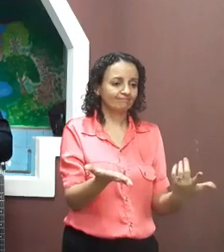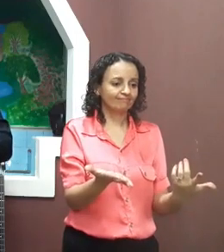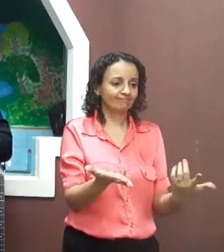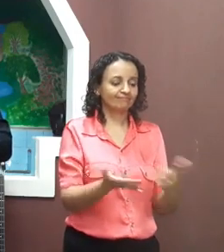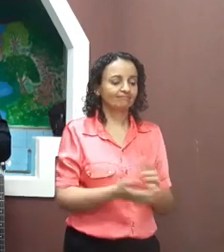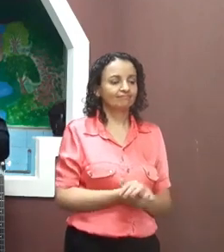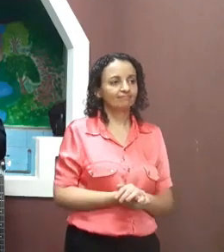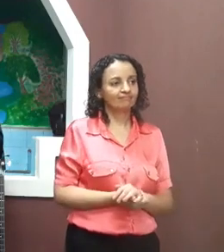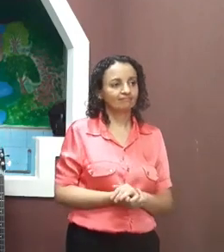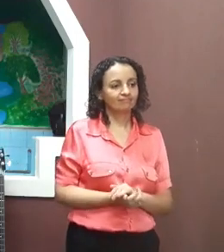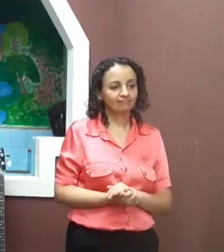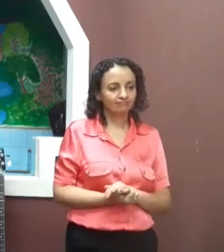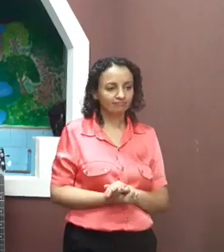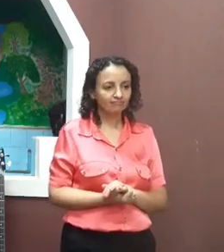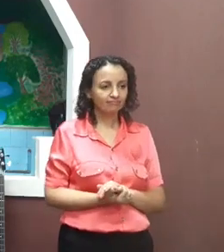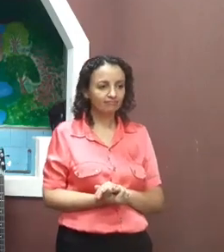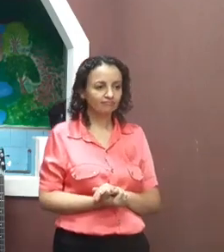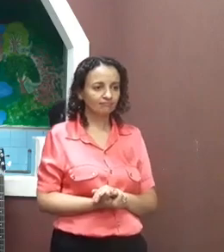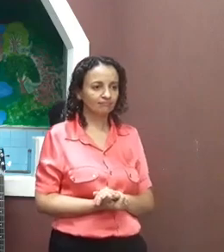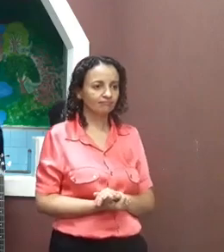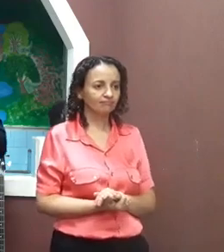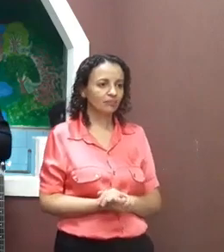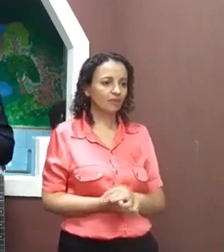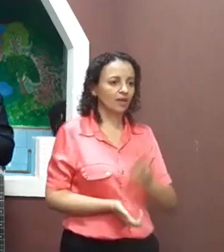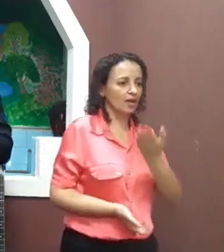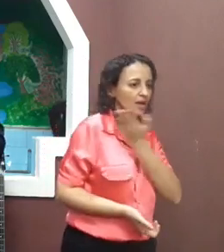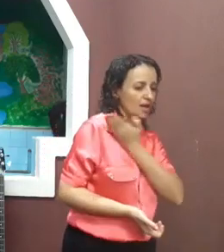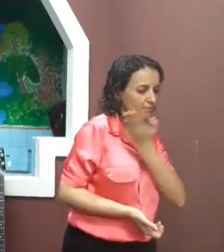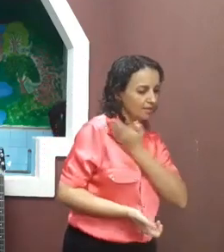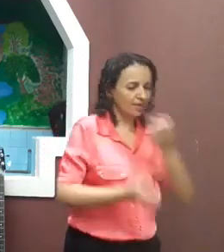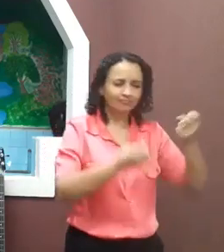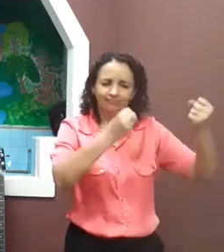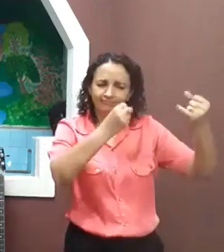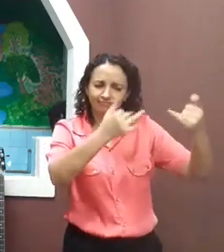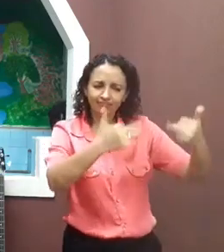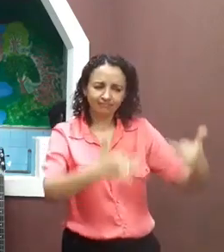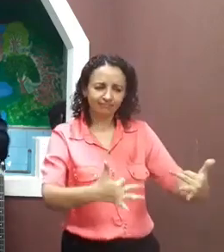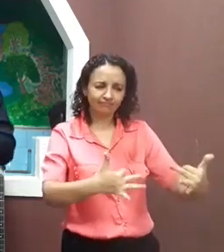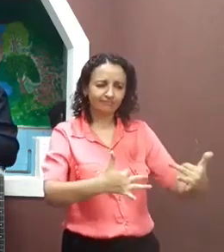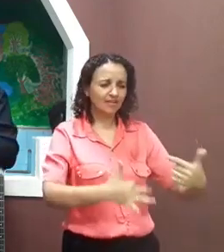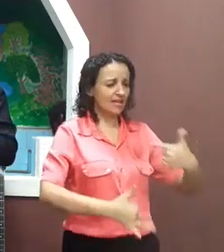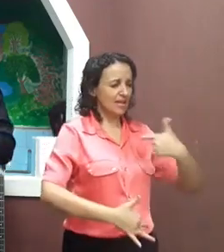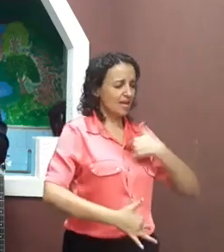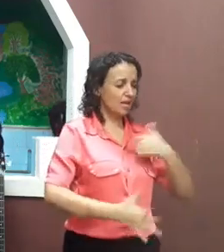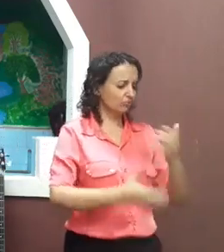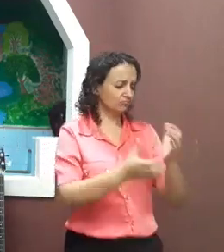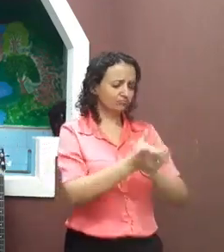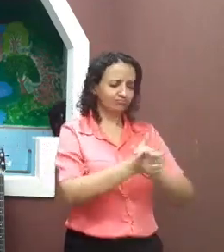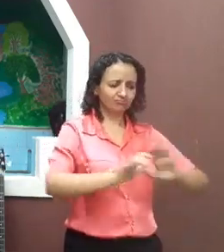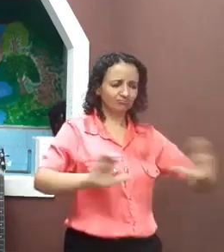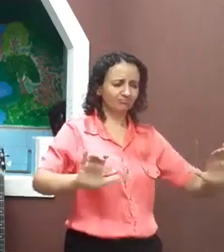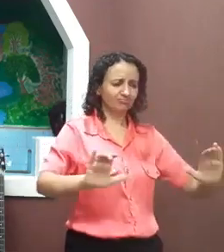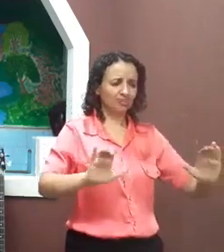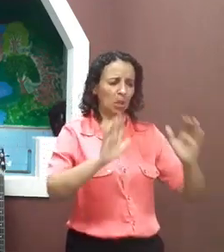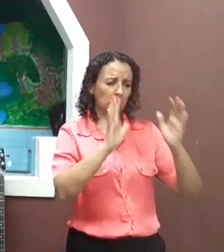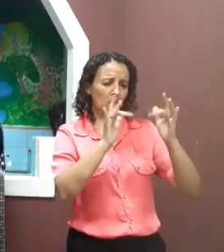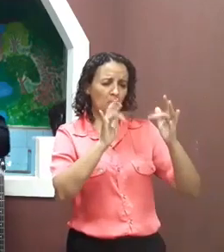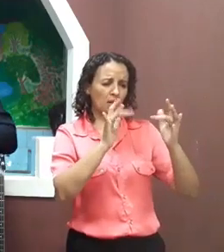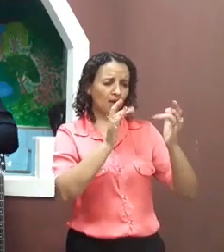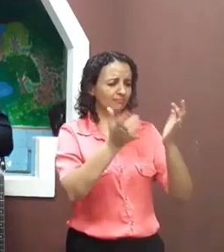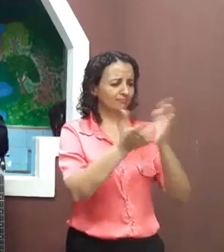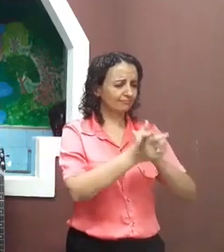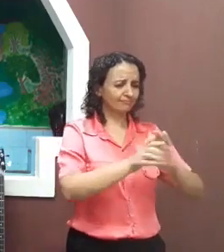Esses dias eu estava conversando com uma amiga e ela falou assim para mim: terminei o meu relacionamento, o meu namoro. Eu falei: ah, você